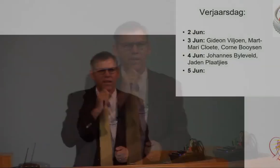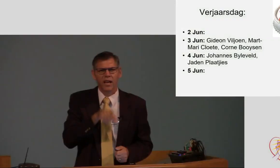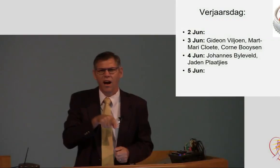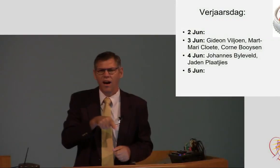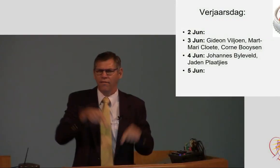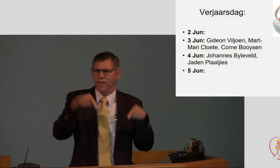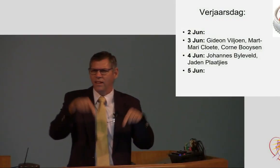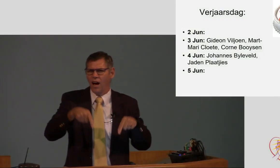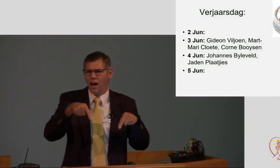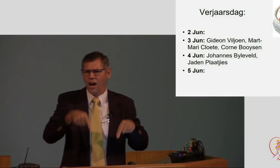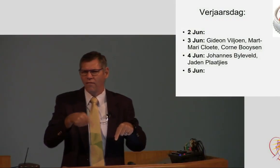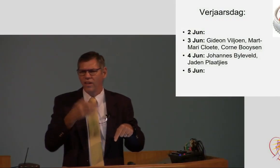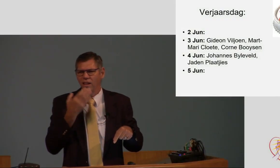Verjaar vandag, wie?